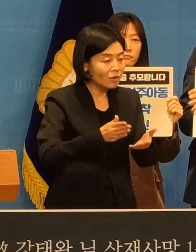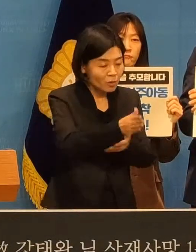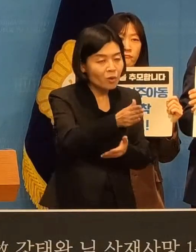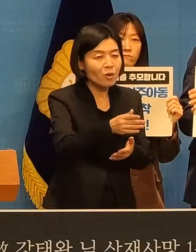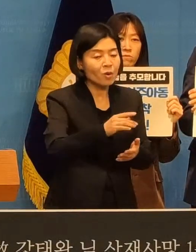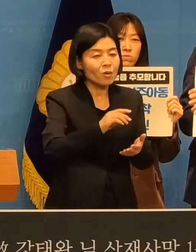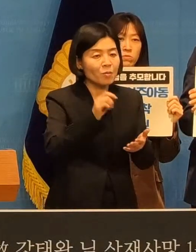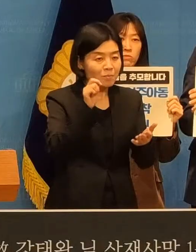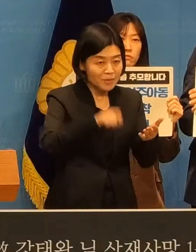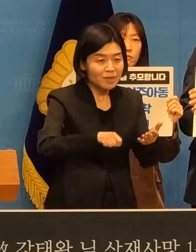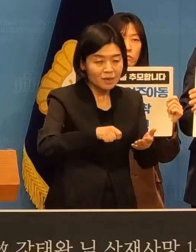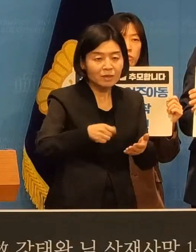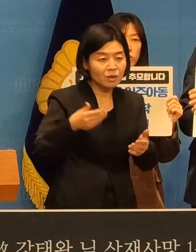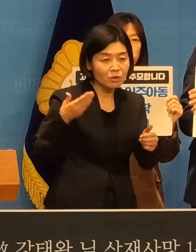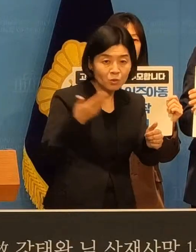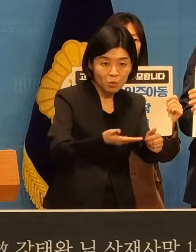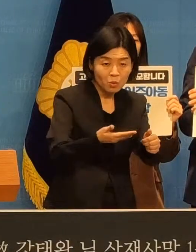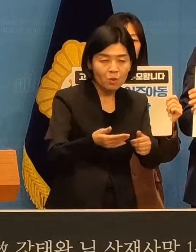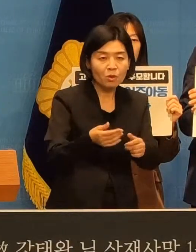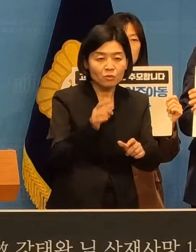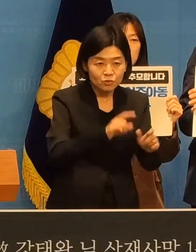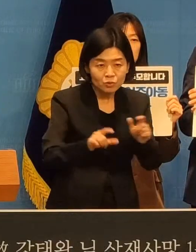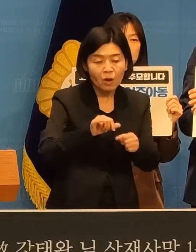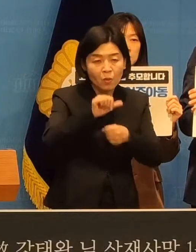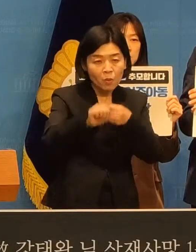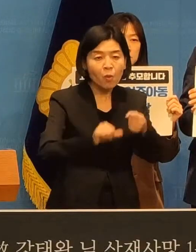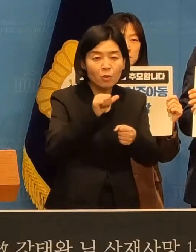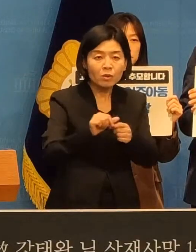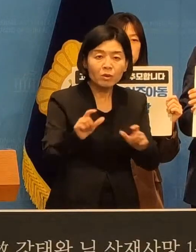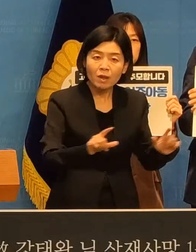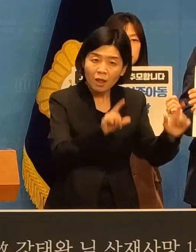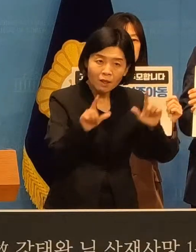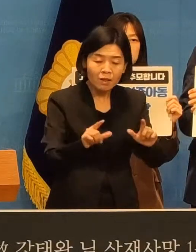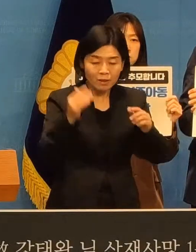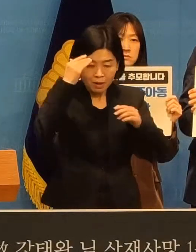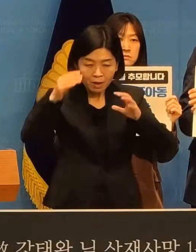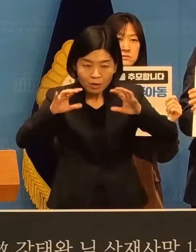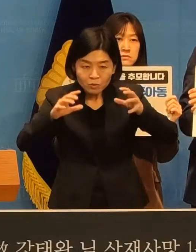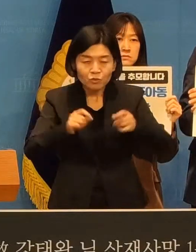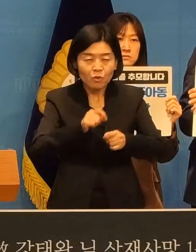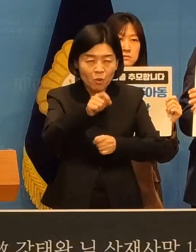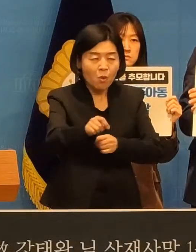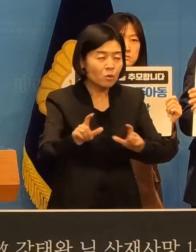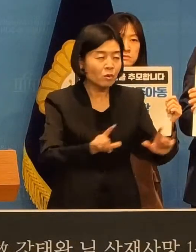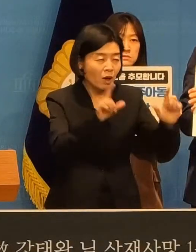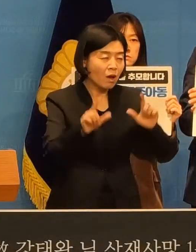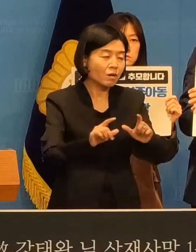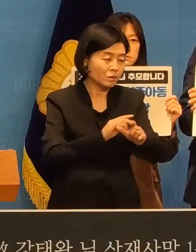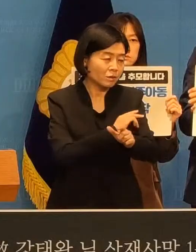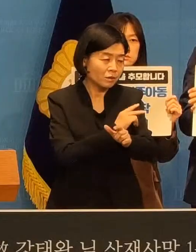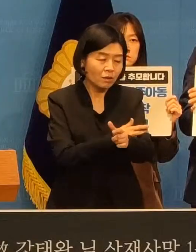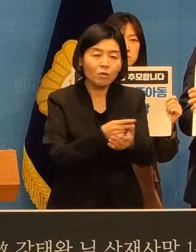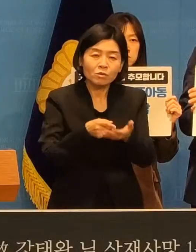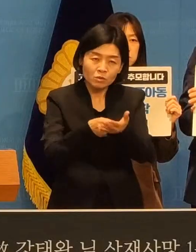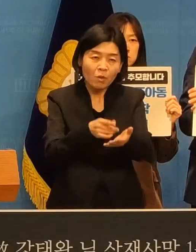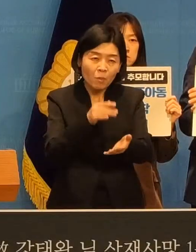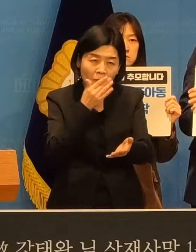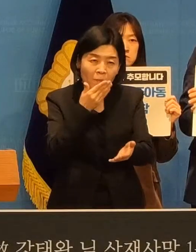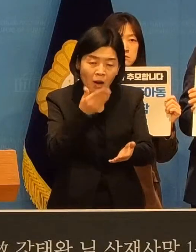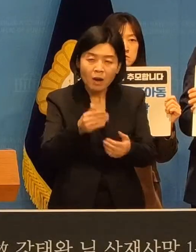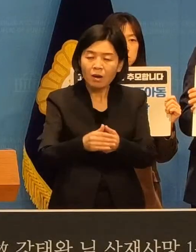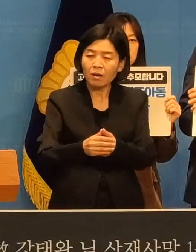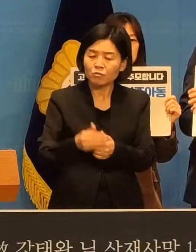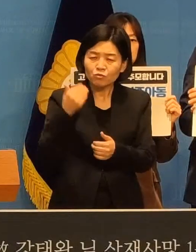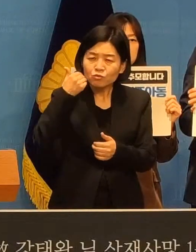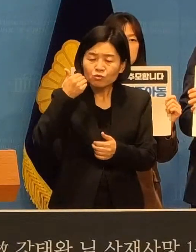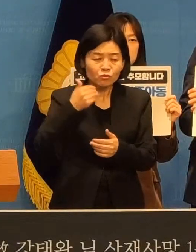그리고 거주 비자로 그 지역에 5년을 더 살면 영주 자격 신청의 기회를 주겠다고 합니다. 법무부는 또 누구를